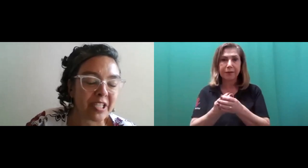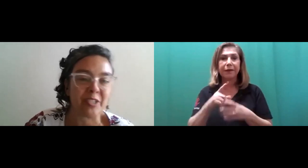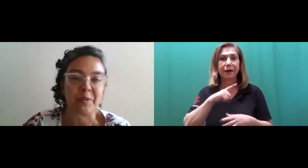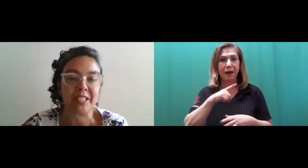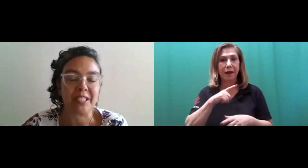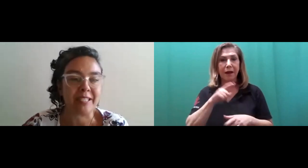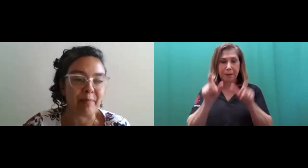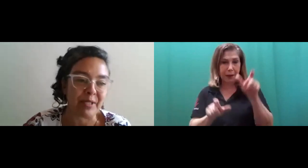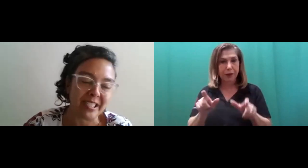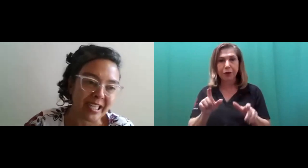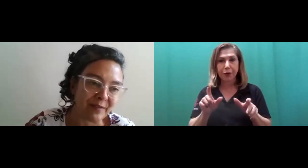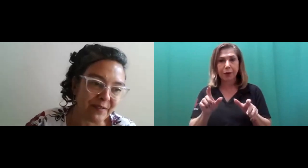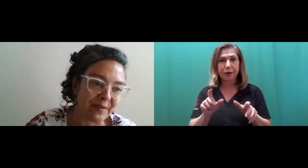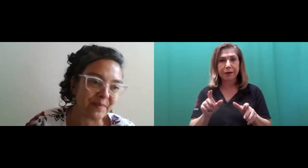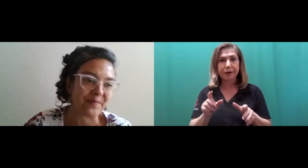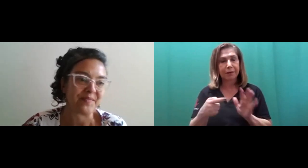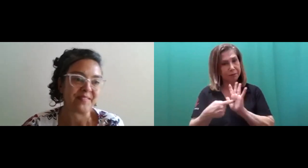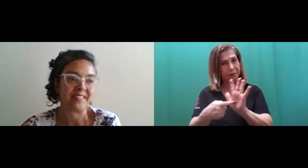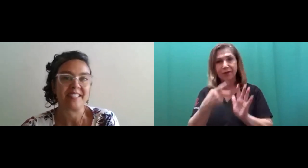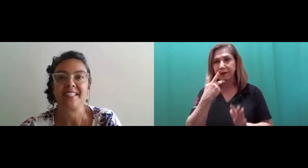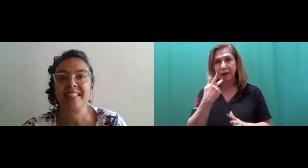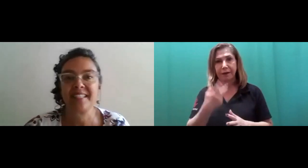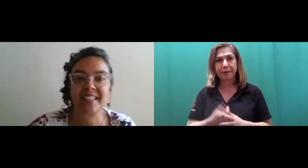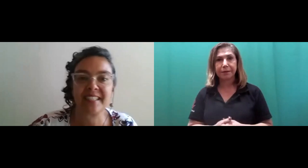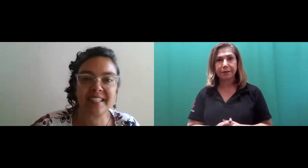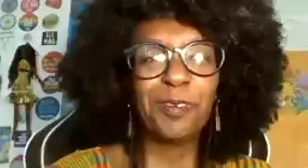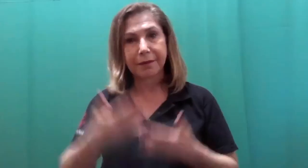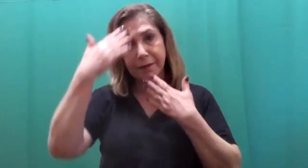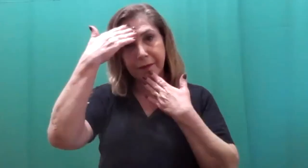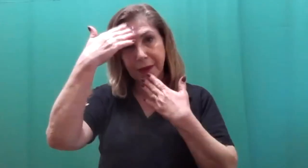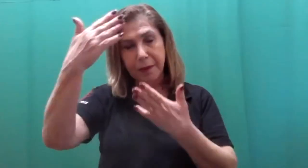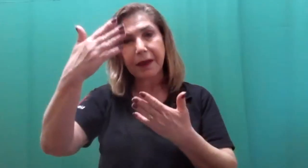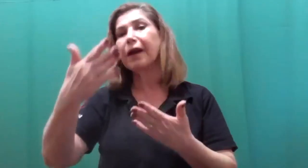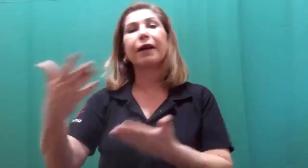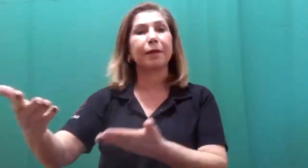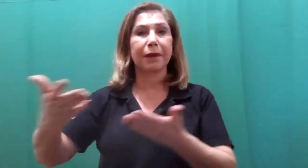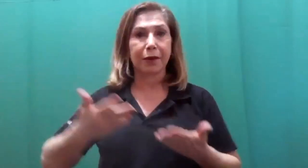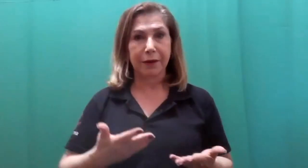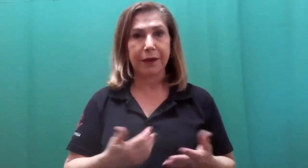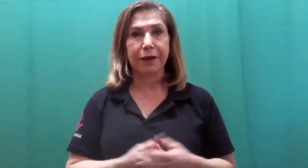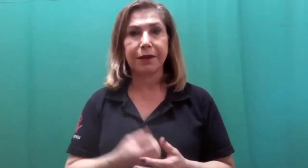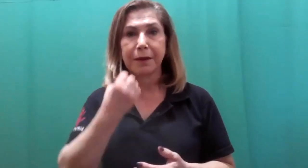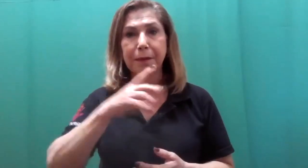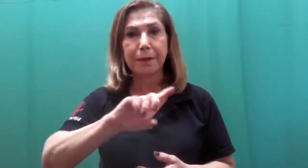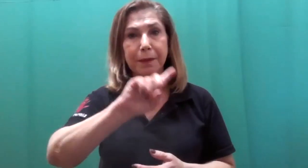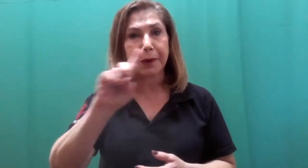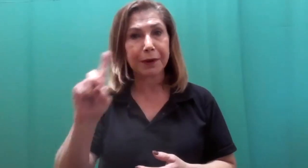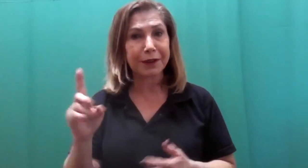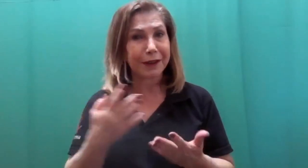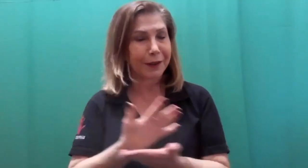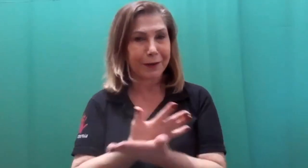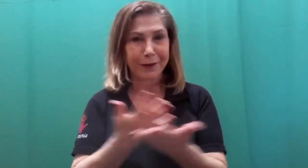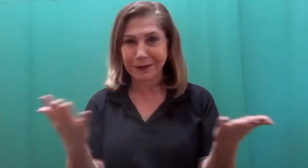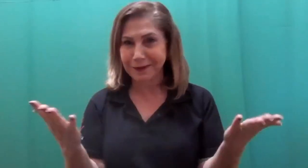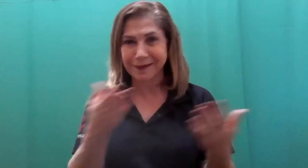fica à vontade para se apresentar, Vivian. Obrigada pelo convite. Bom dia ainda para todas, todos